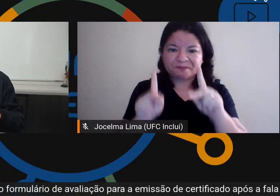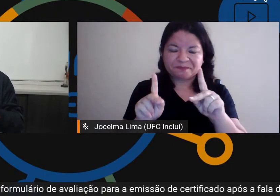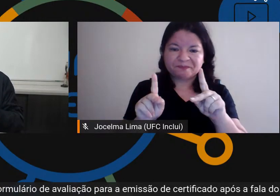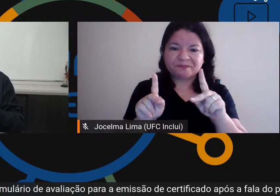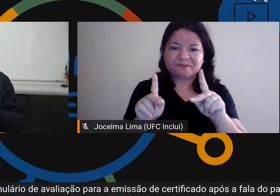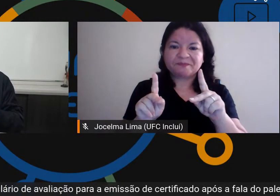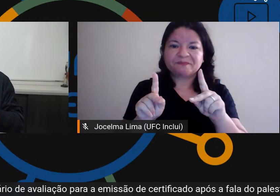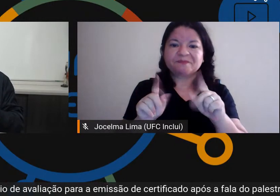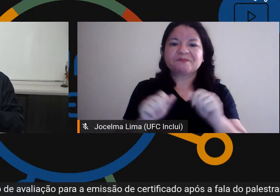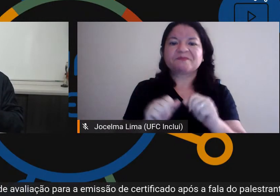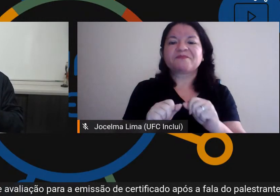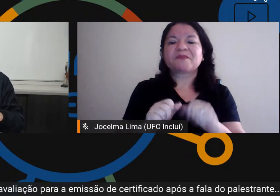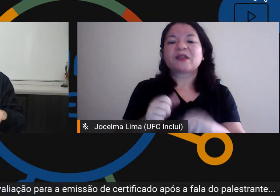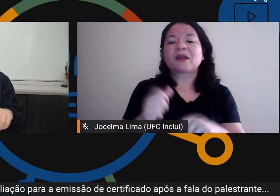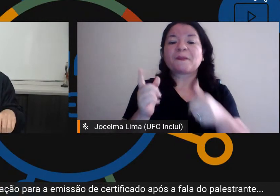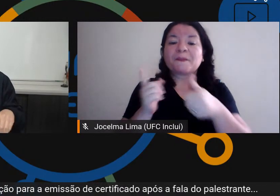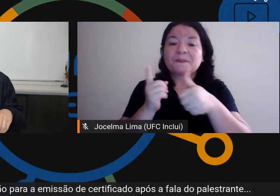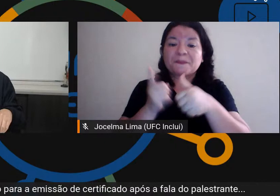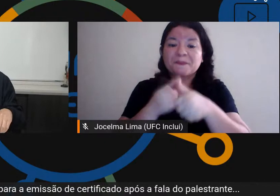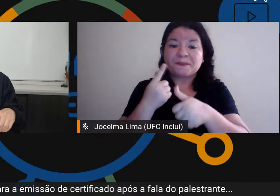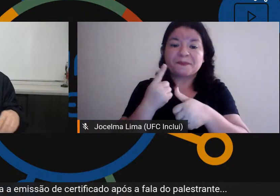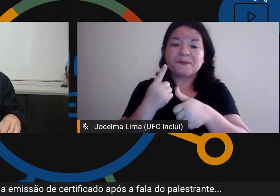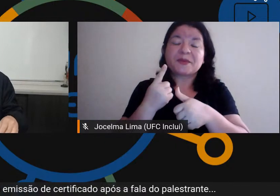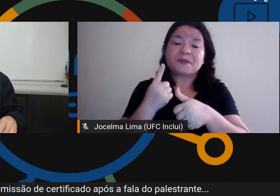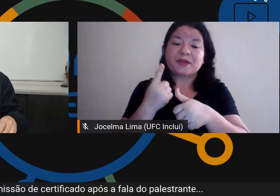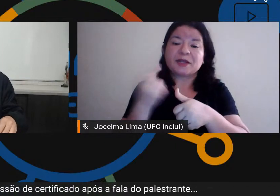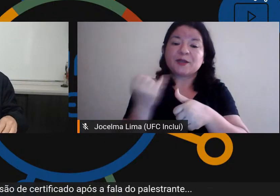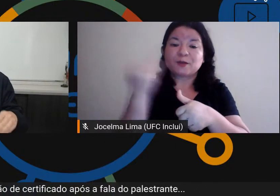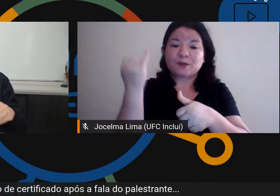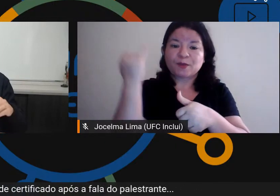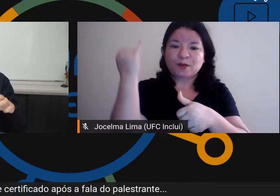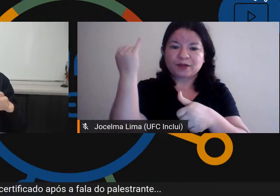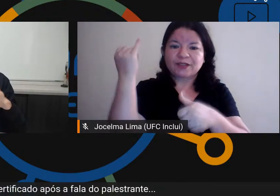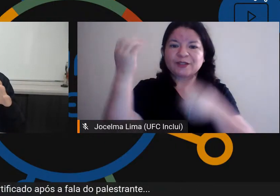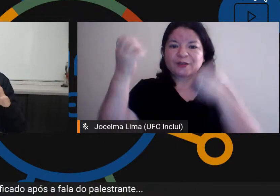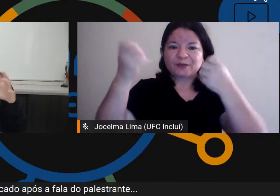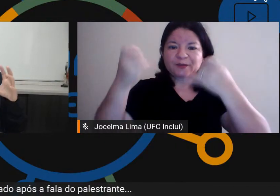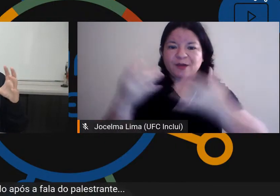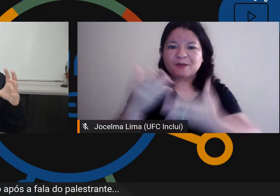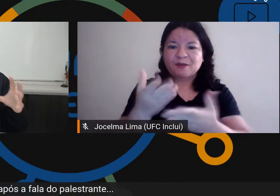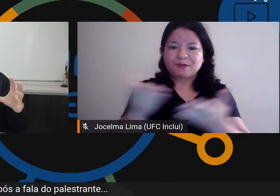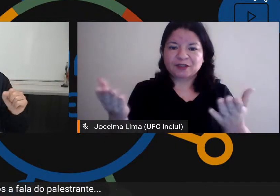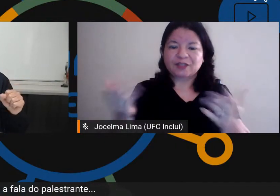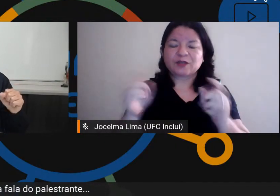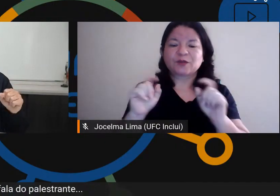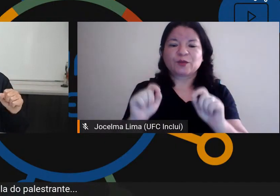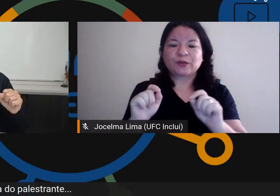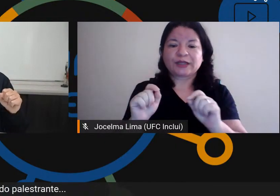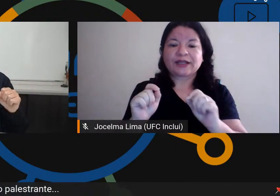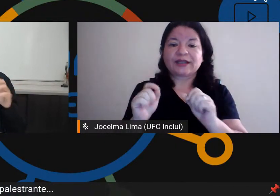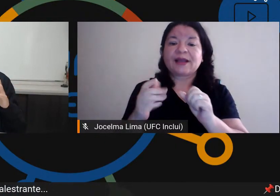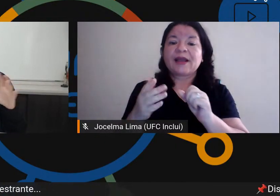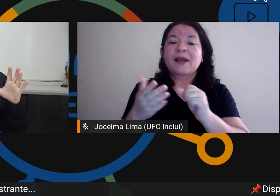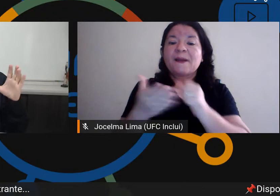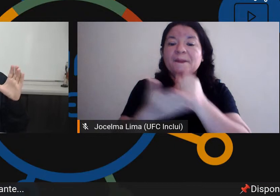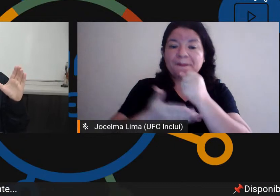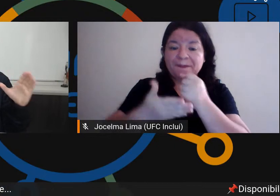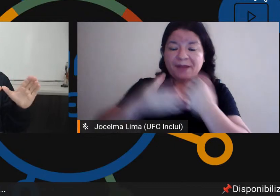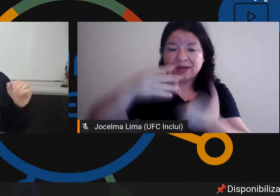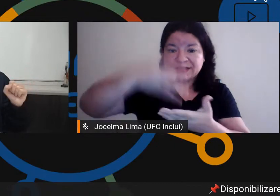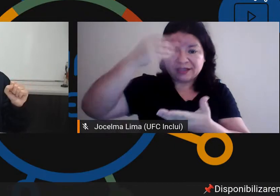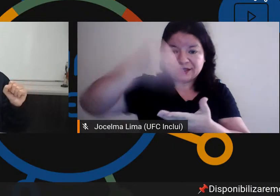primeira consideração importante que eu tenho para colocar para vocês, né, é que, dentro da base teórica, olha